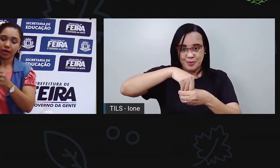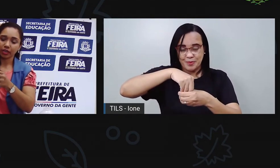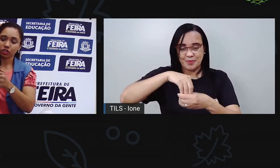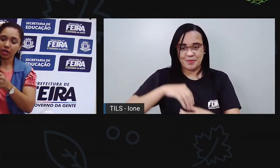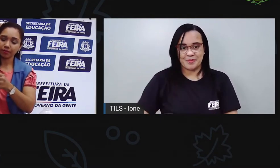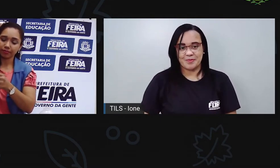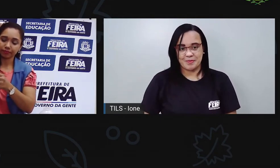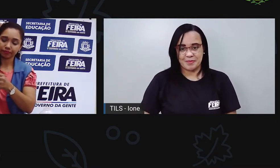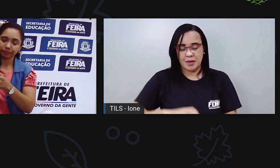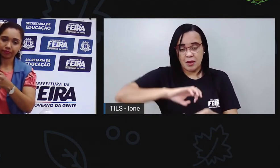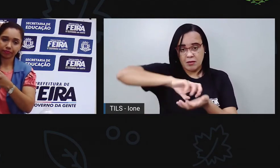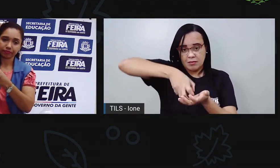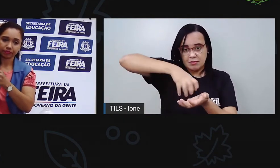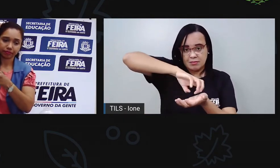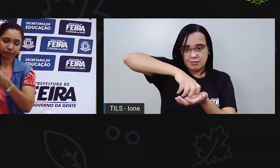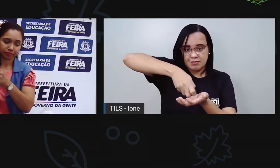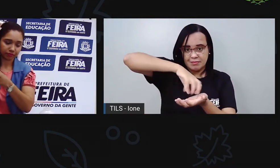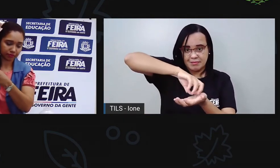Fecha.